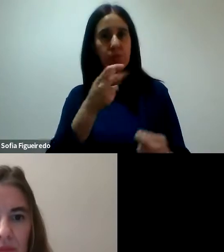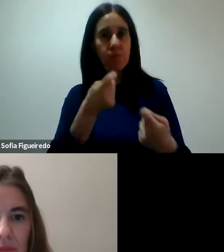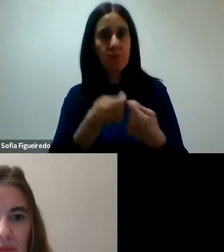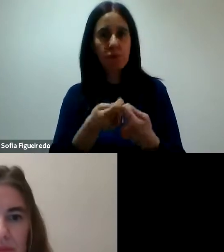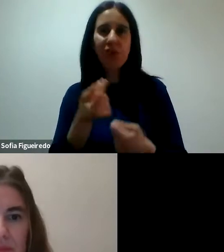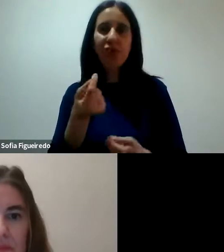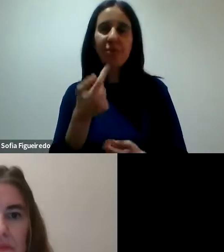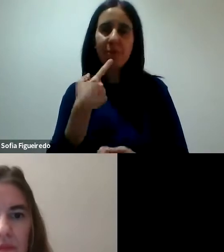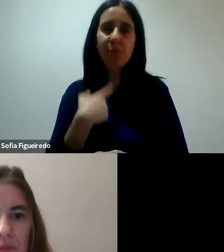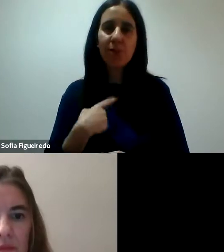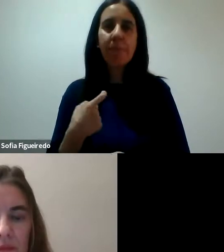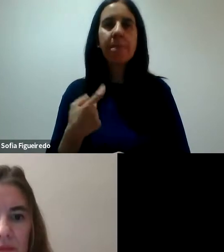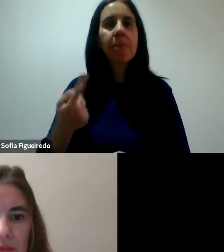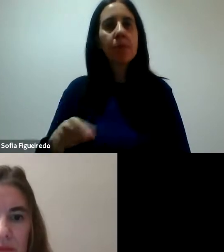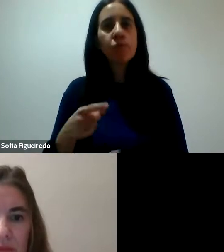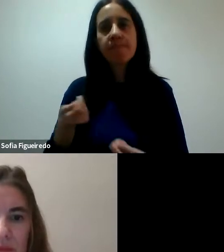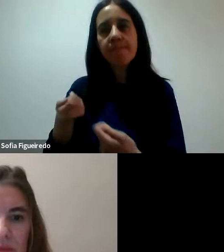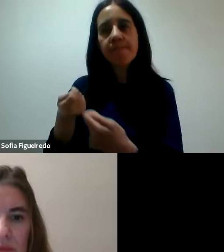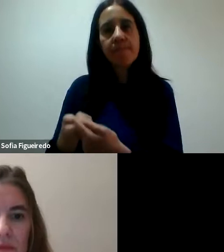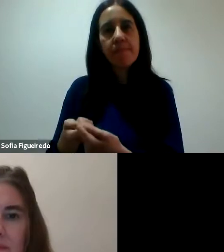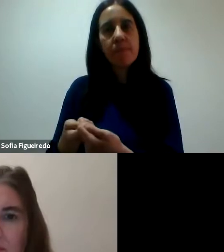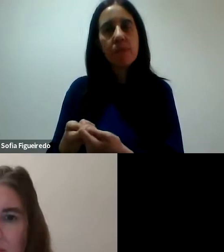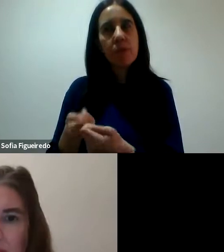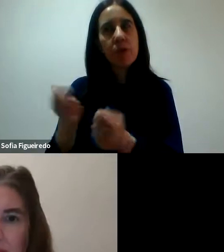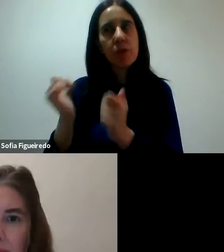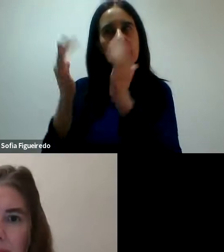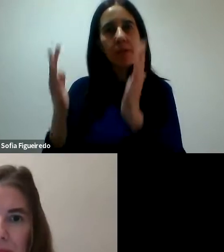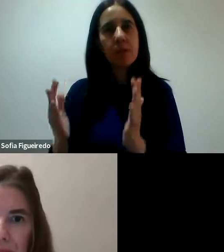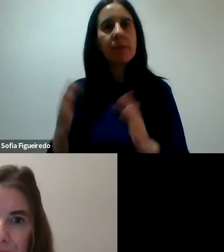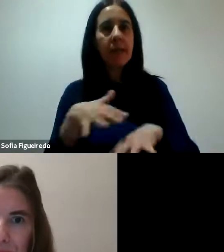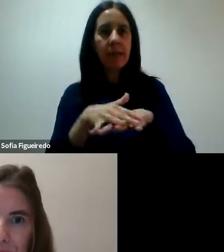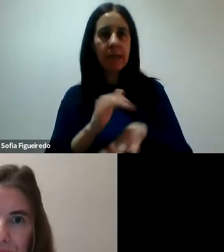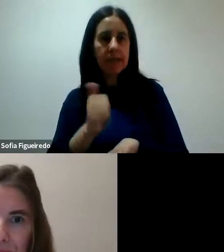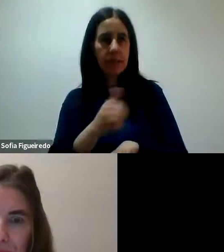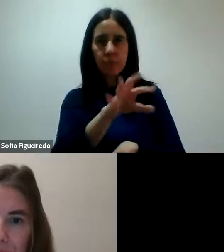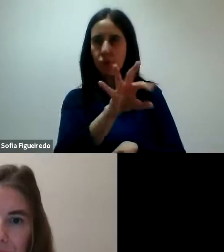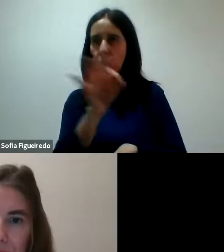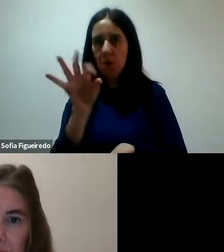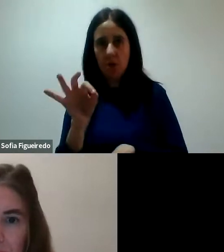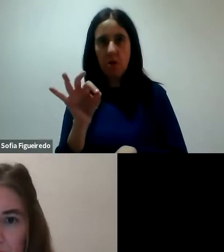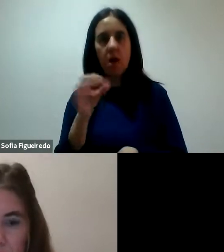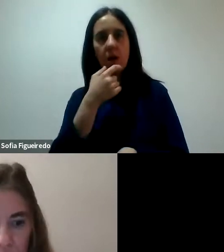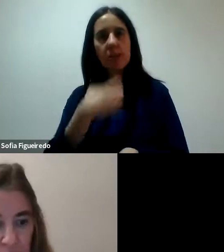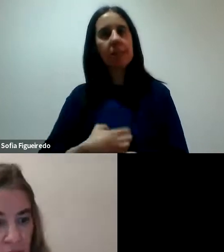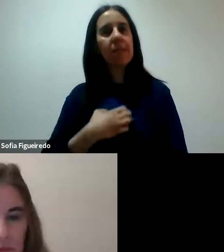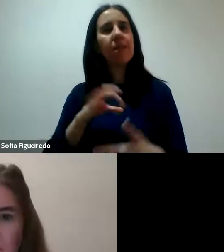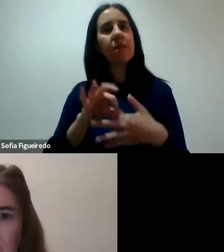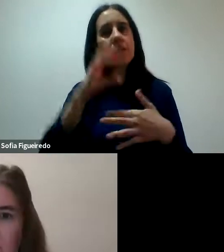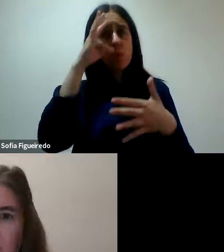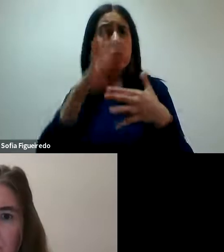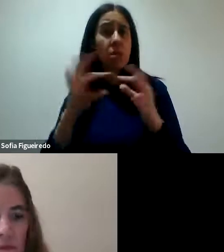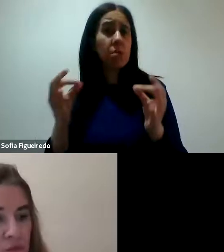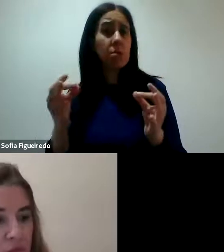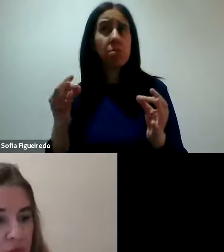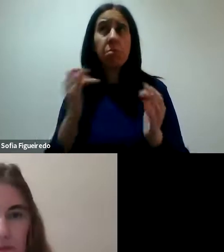agora com esta pergunta, a capacidade que temos de resposta com esta organização. Portanto, devemos escolher as redes certas que fazem sentido e que são coerentes, para a